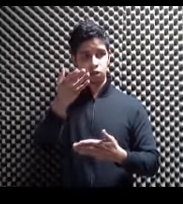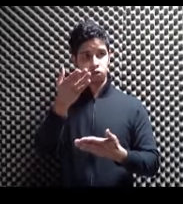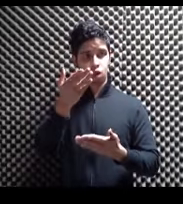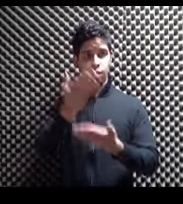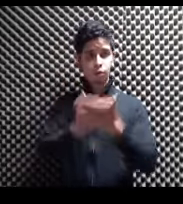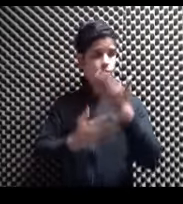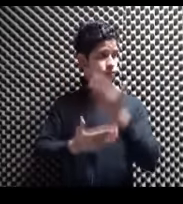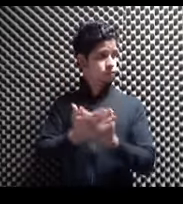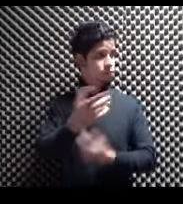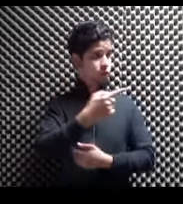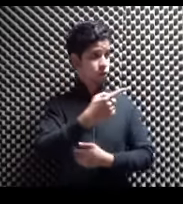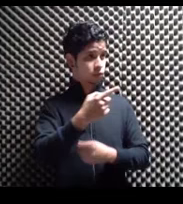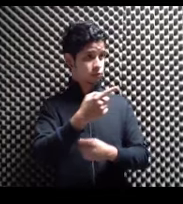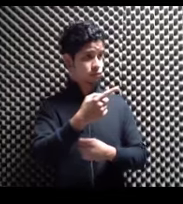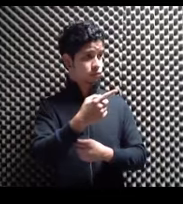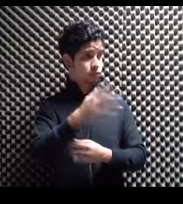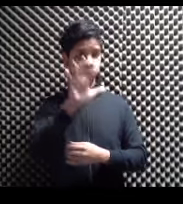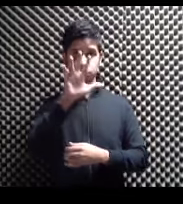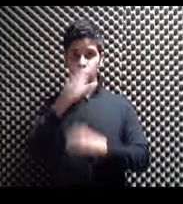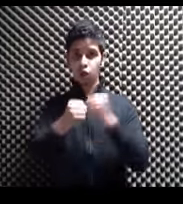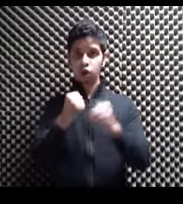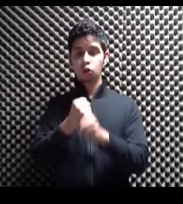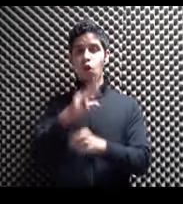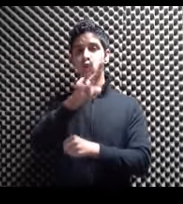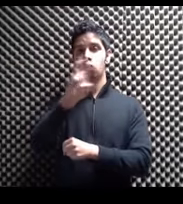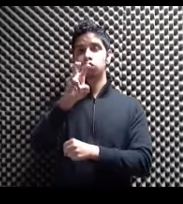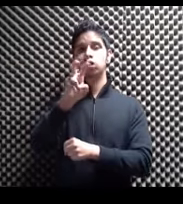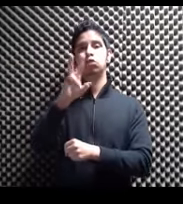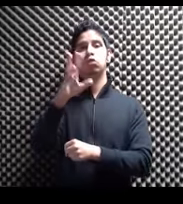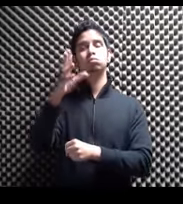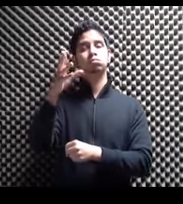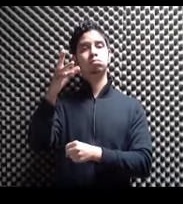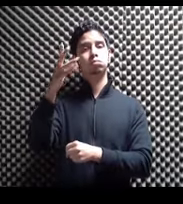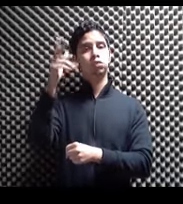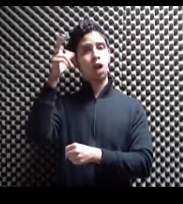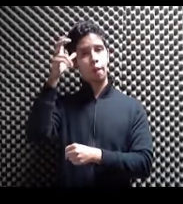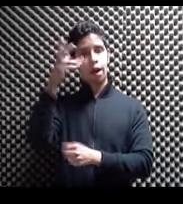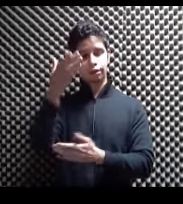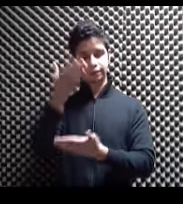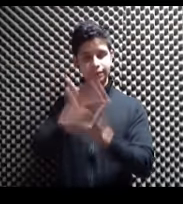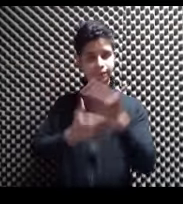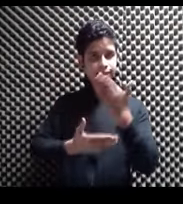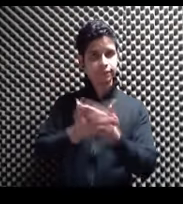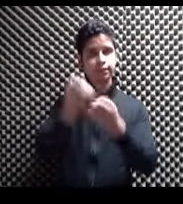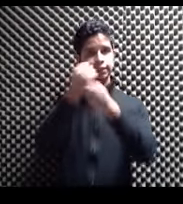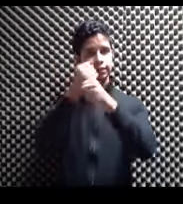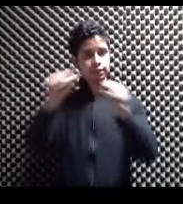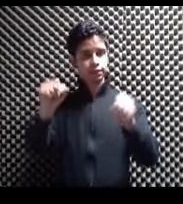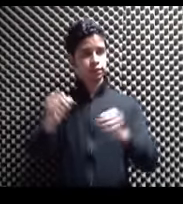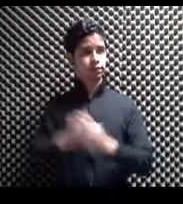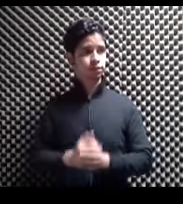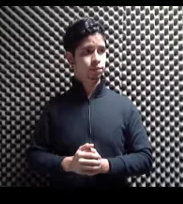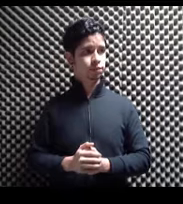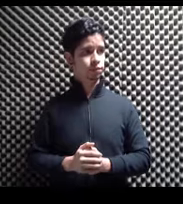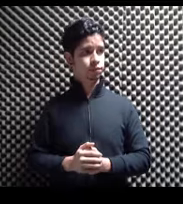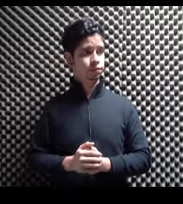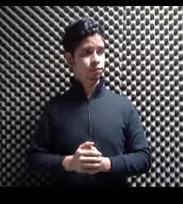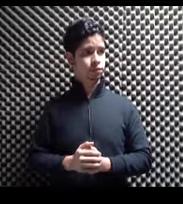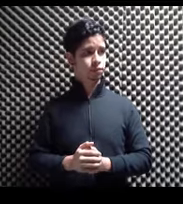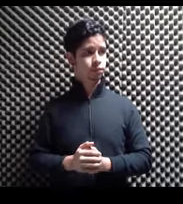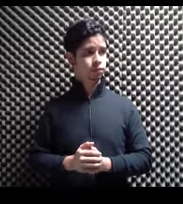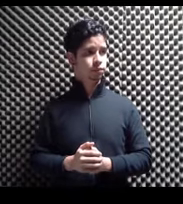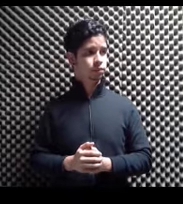años. 200 caballos. En 5 años. Eso es, ¿cuántos semanales? ¿Uno semanal? ¿Dos semanales?